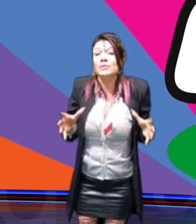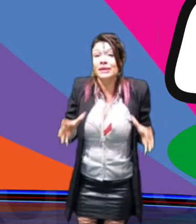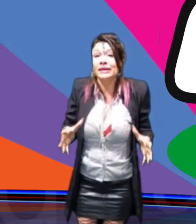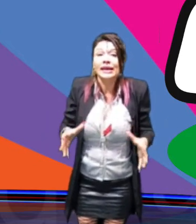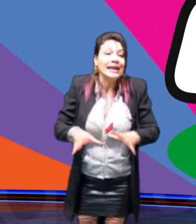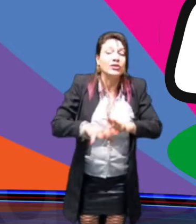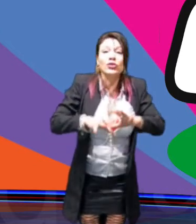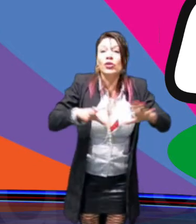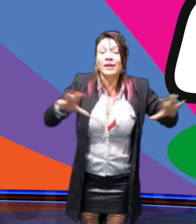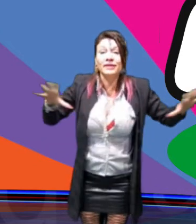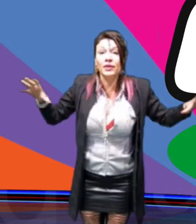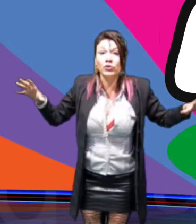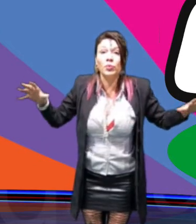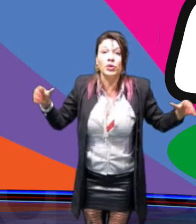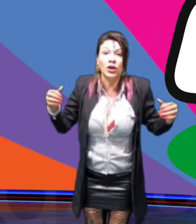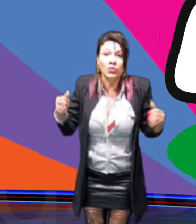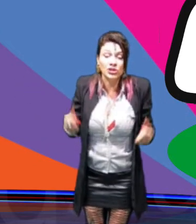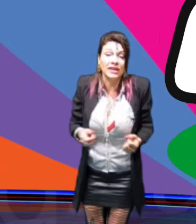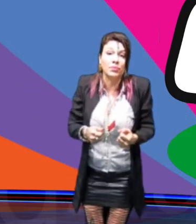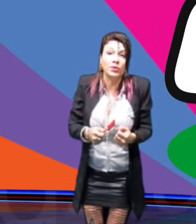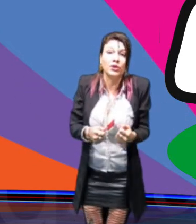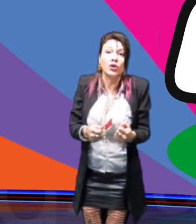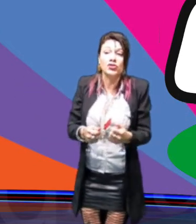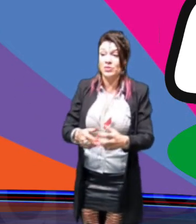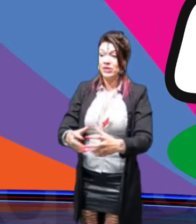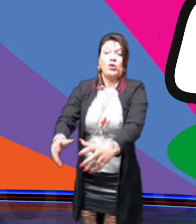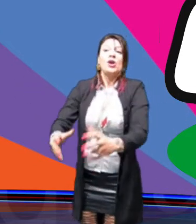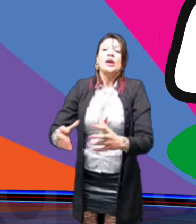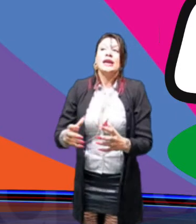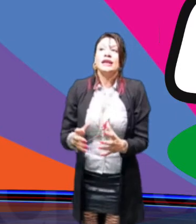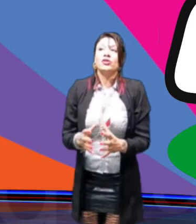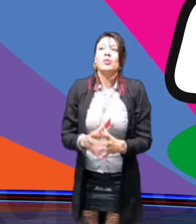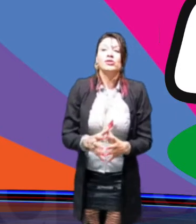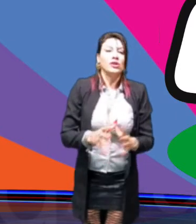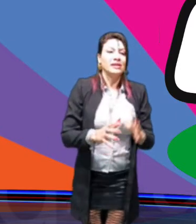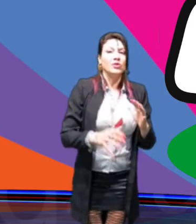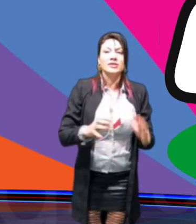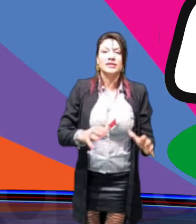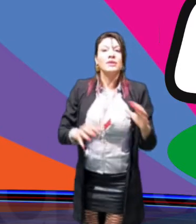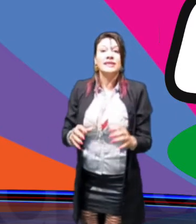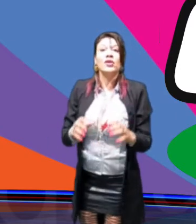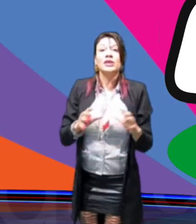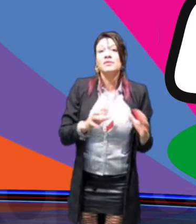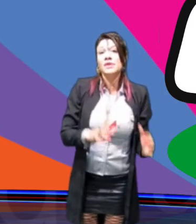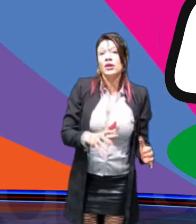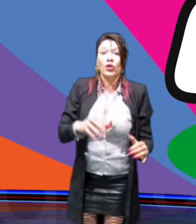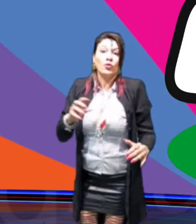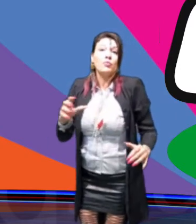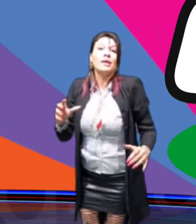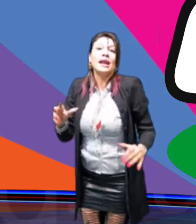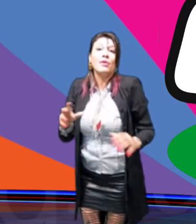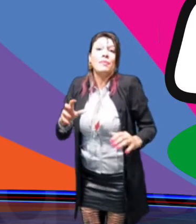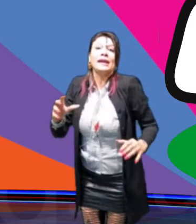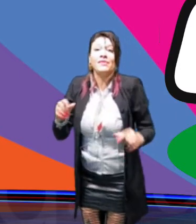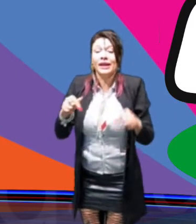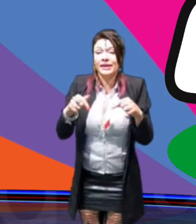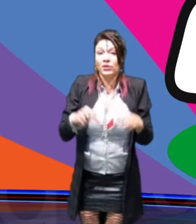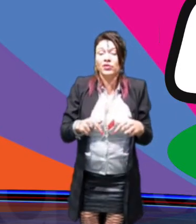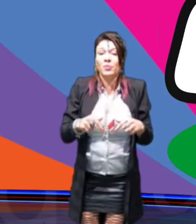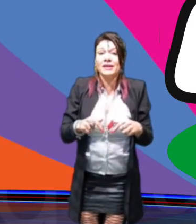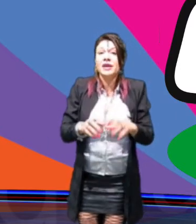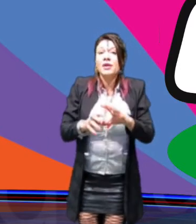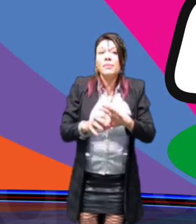últimamente en todas partes del mundo, porque como ya es de público conocimiento, en estos momentos estamos desestabilizados en el invierno con un verano aparente aquí en